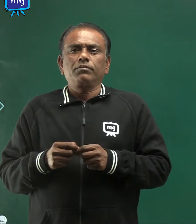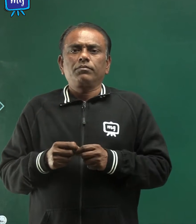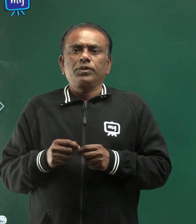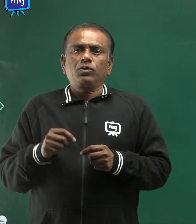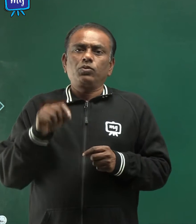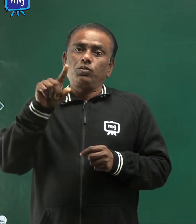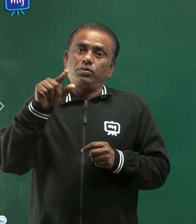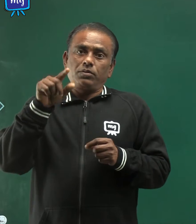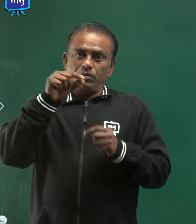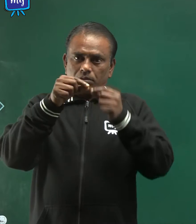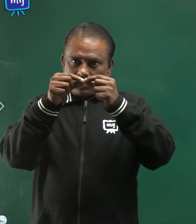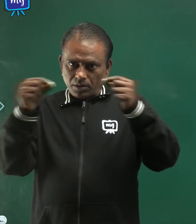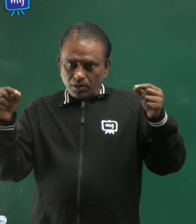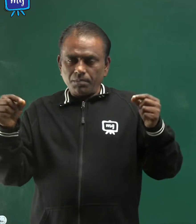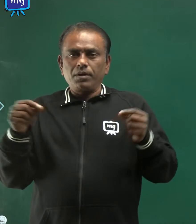जो उस रेखा पर